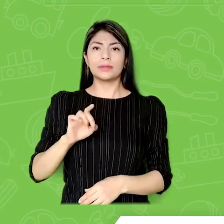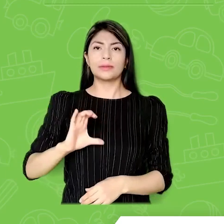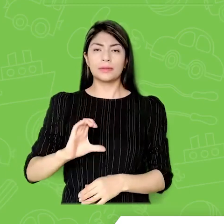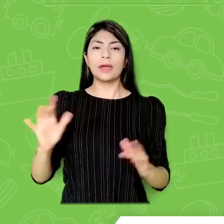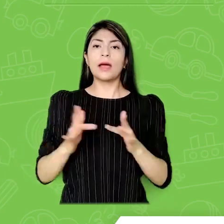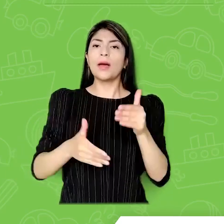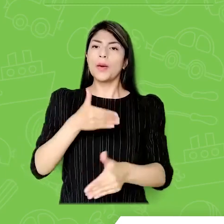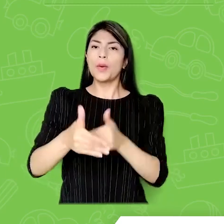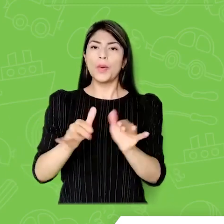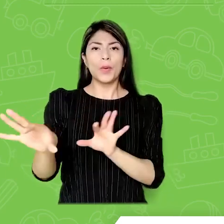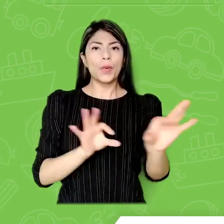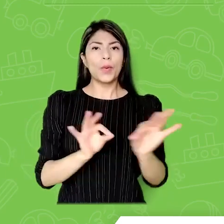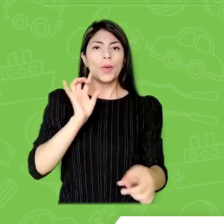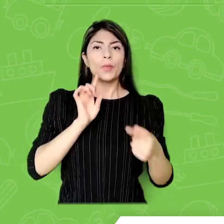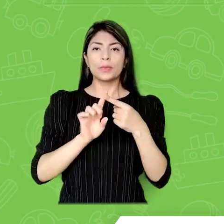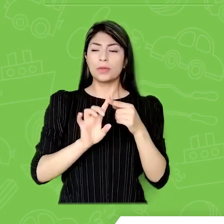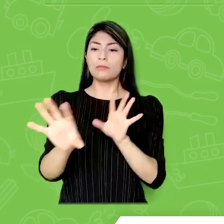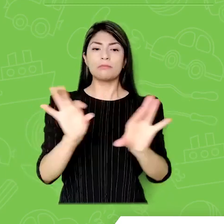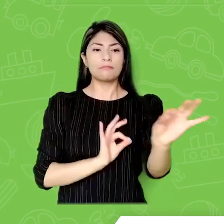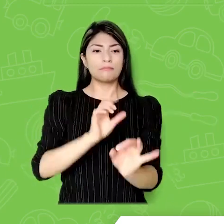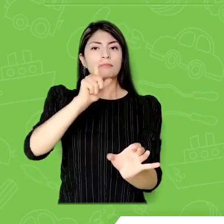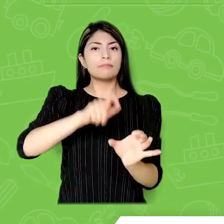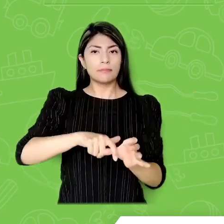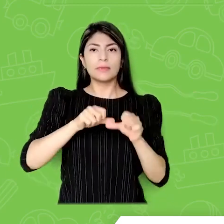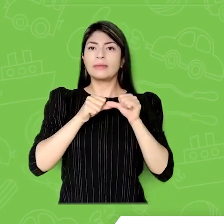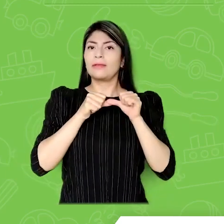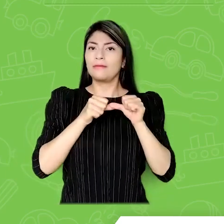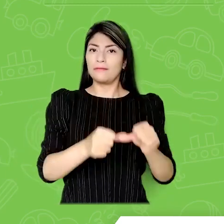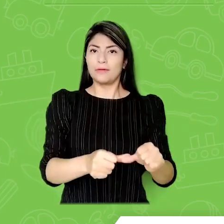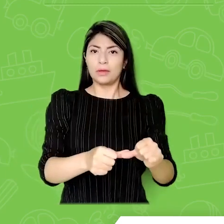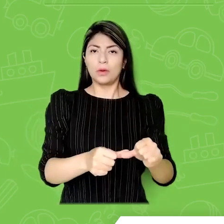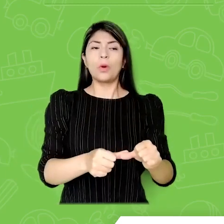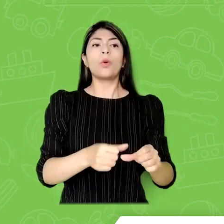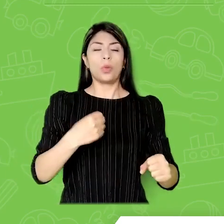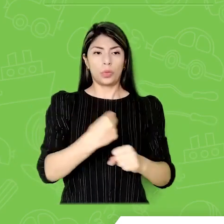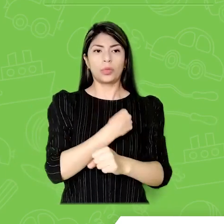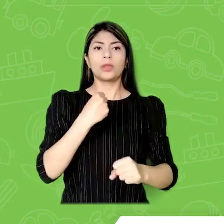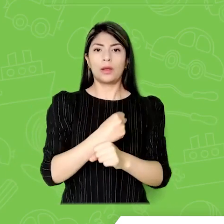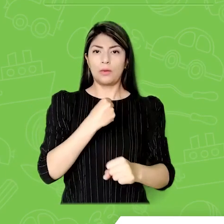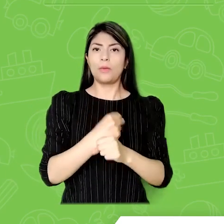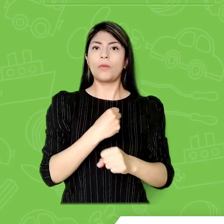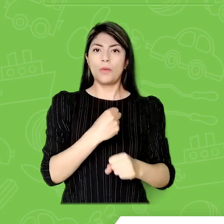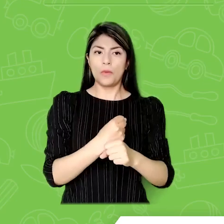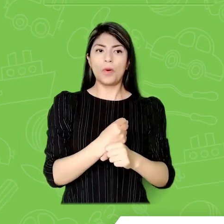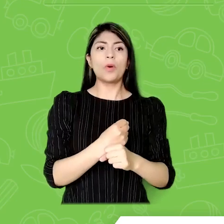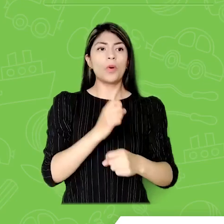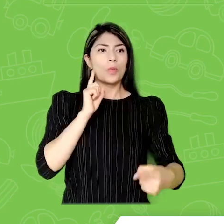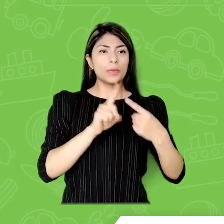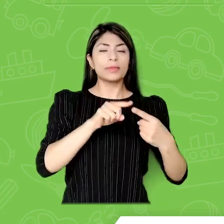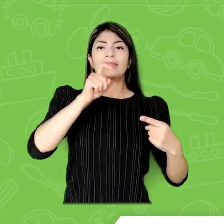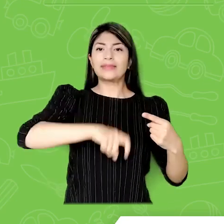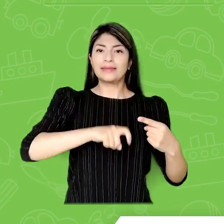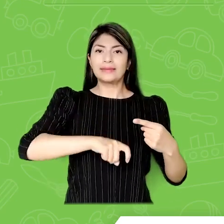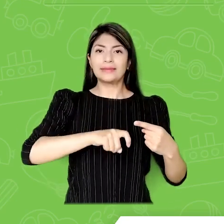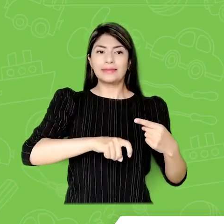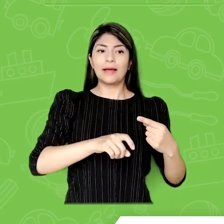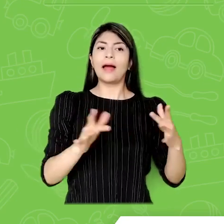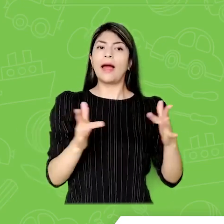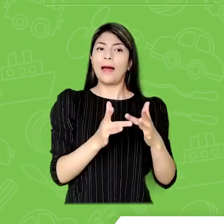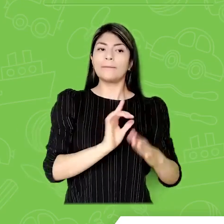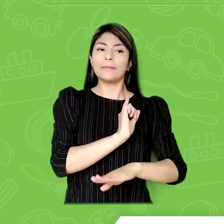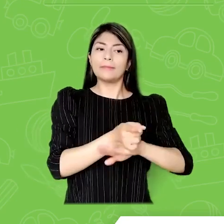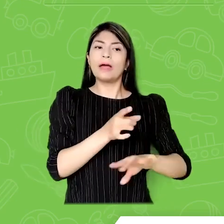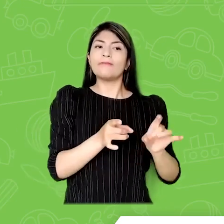de los procesos de selección para el ingreso a los cargos de carrera administrativa en vacancia definitiva y que, definidas las fechas